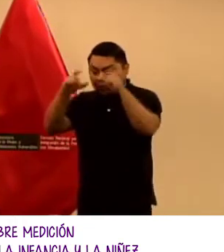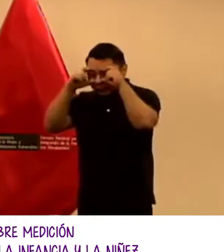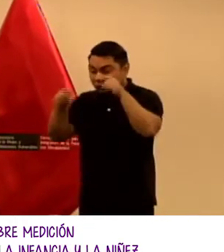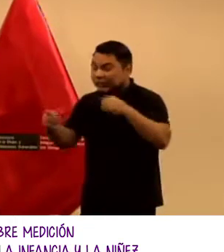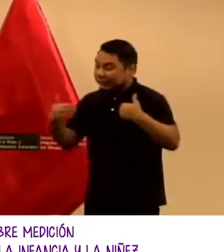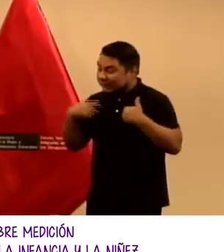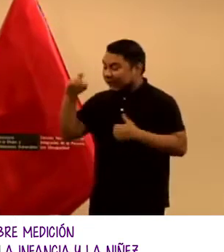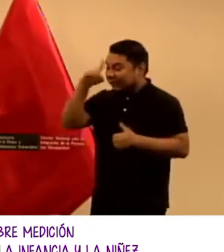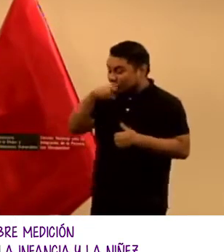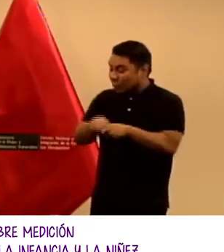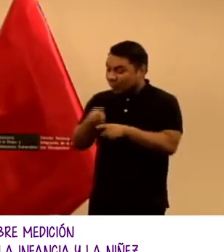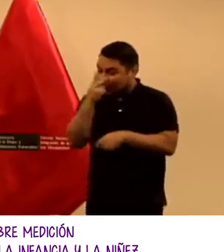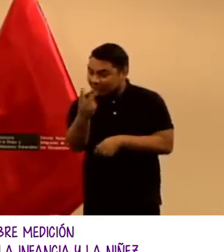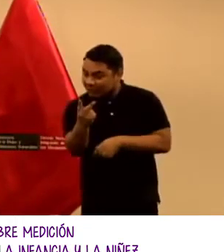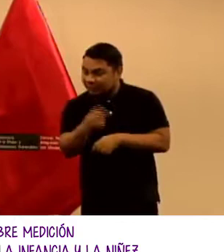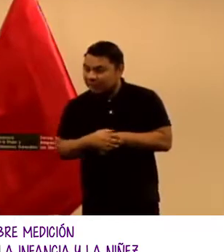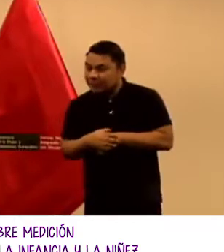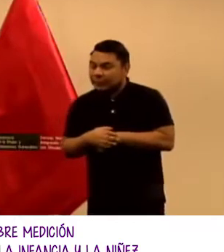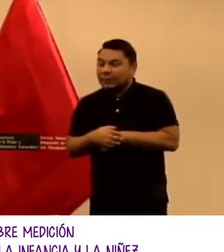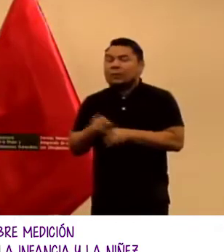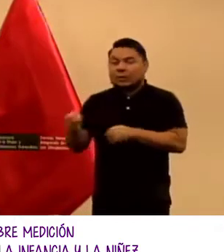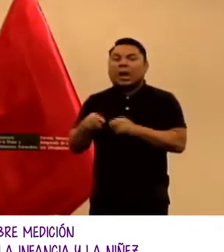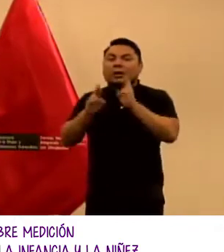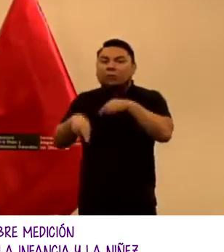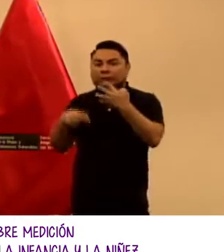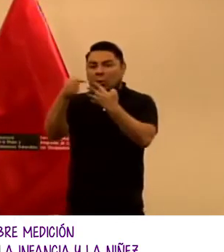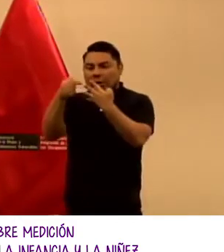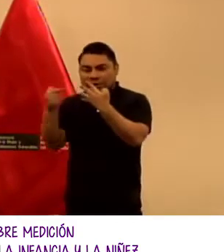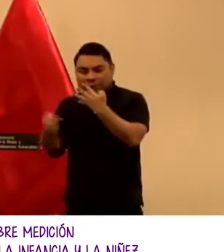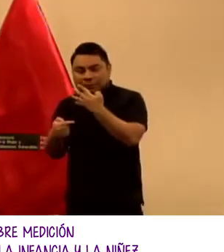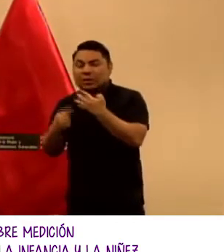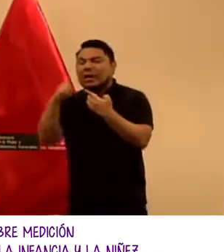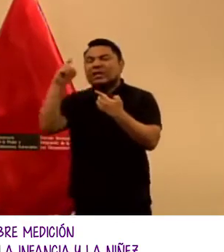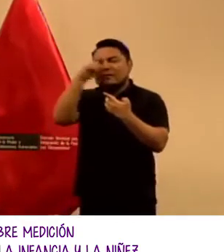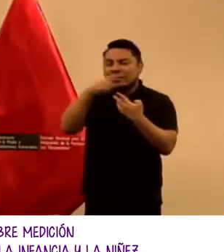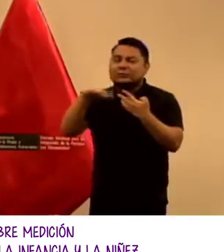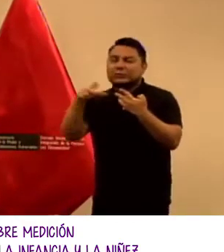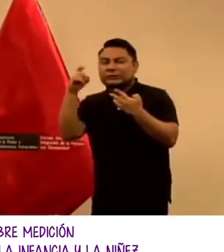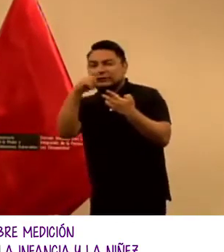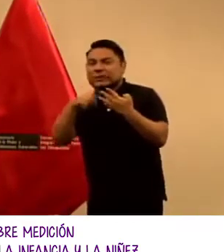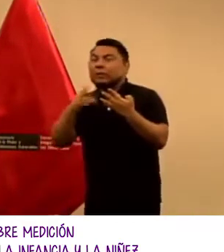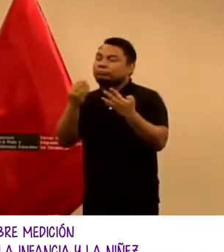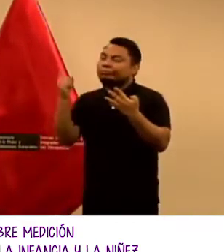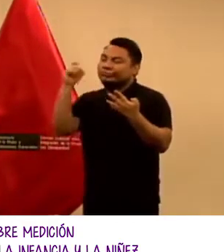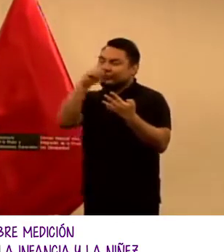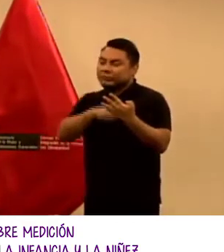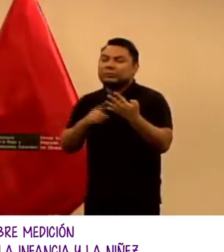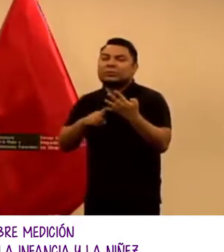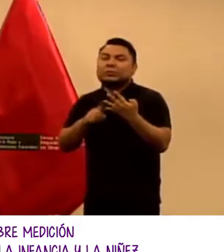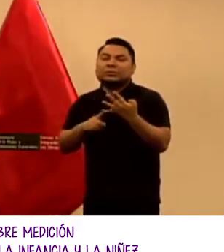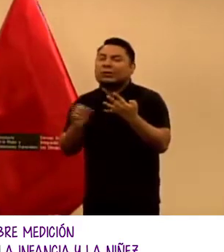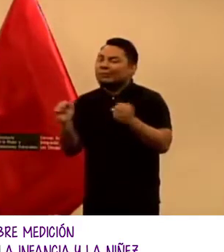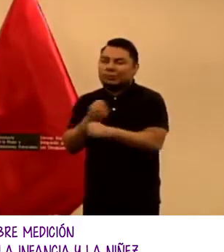¿tiene dificultad para ver? Con las 4 categorías de respuesta: ninguna dificultad, cierta dificultad, mucha dificultad o le